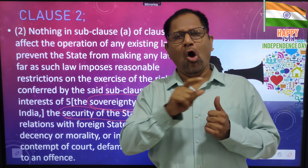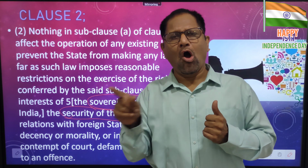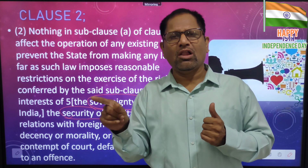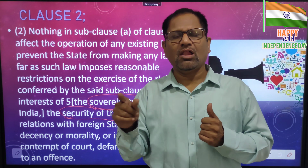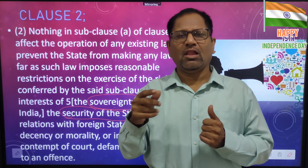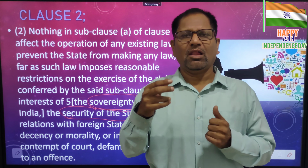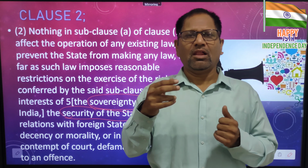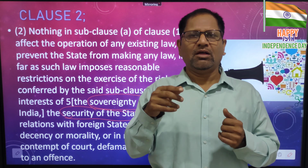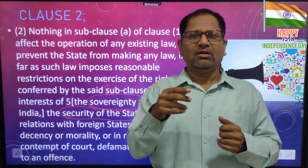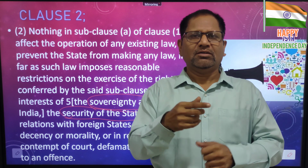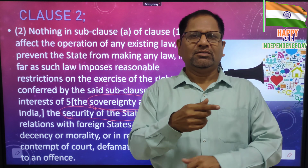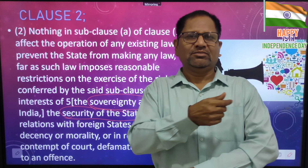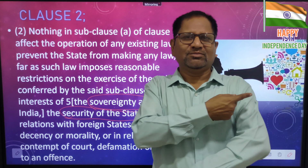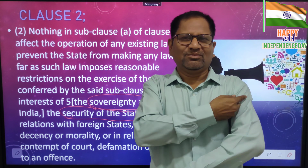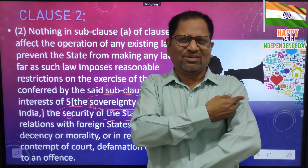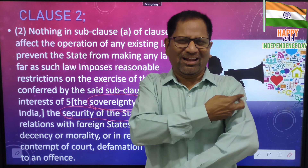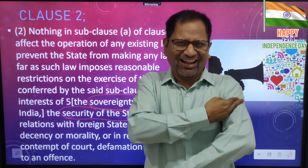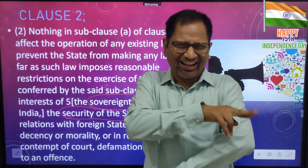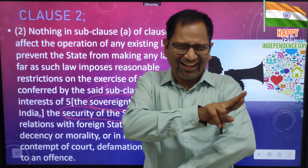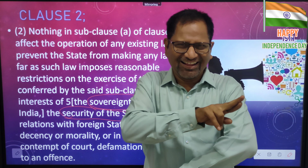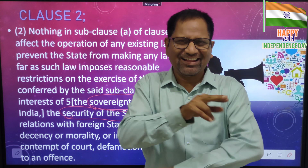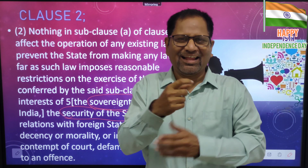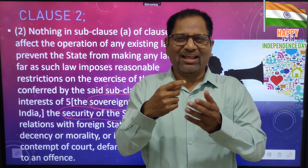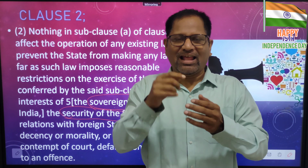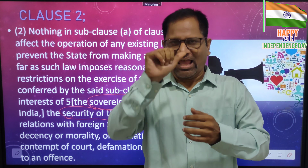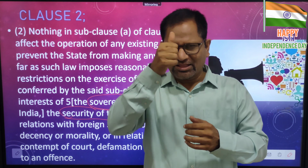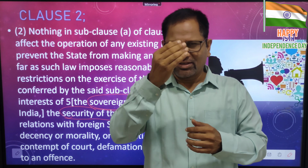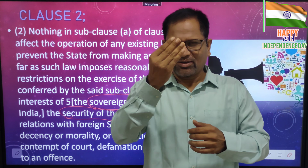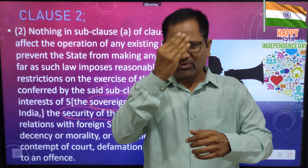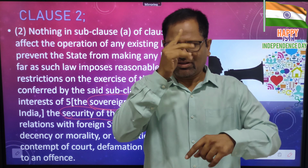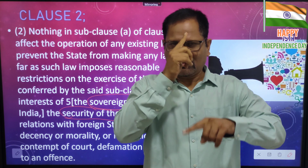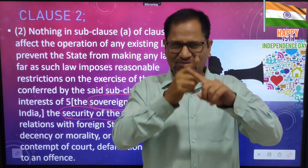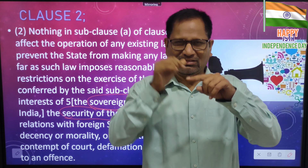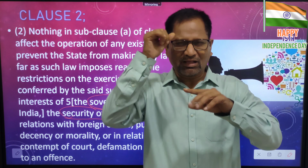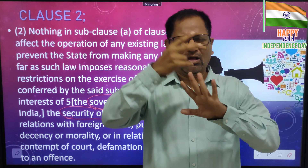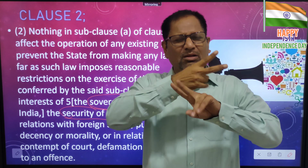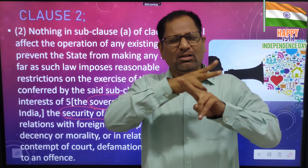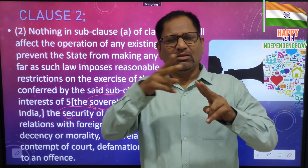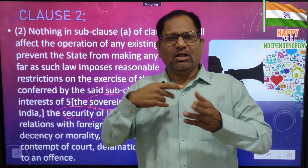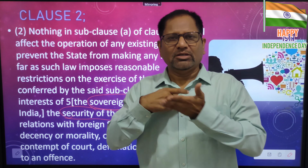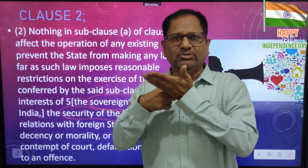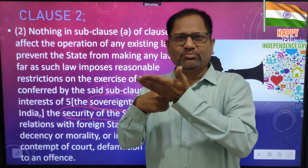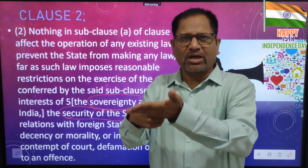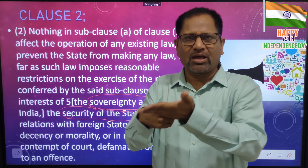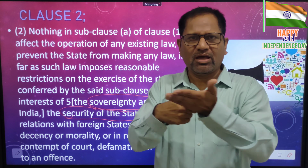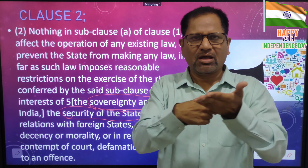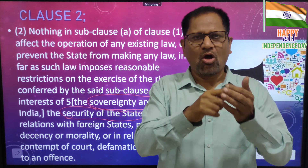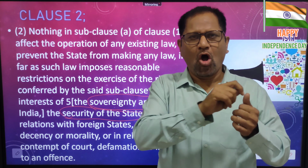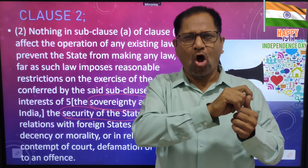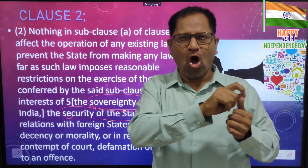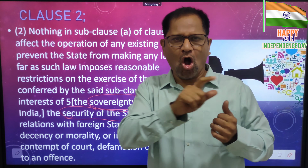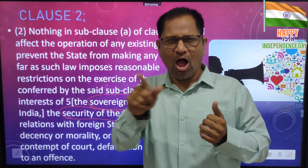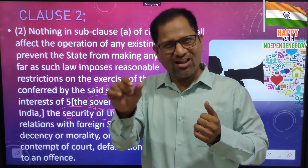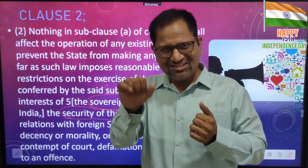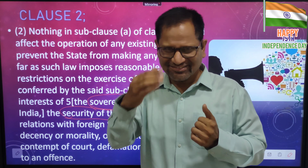हमको राइट टू स्पीच है, बहुत सी चीज़ें हैं। हमारे यहाँ पर जैसे बहुत